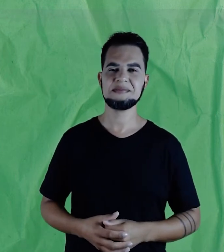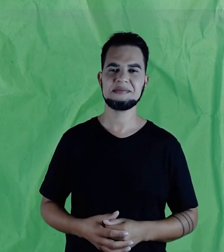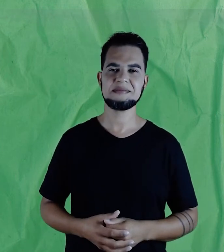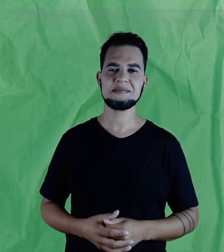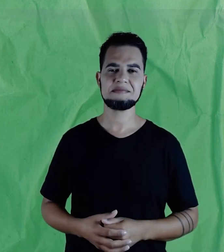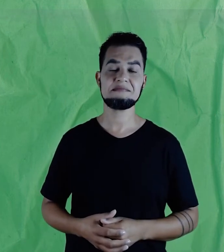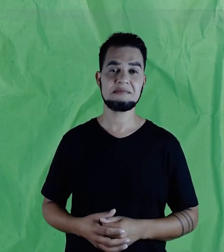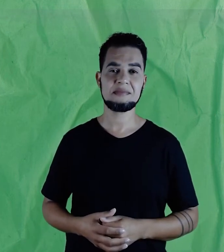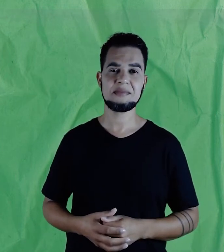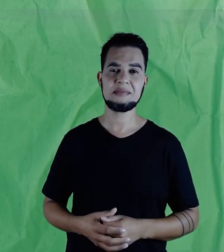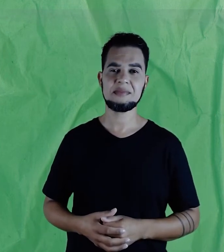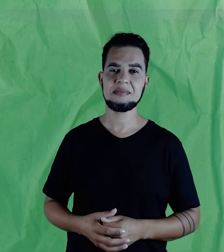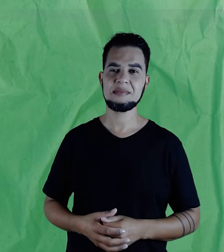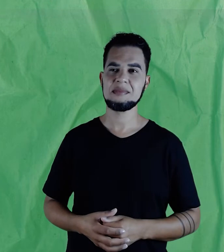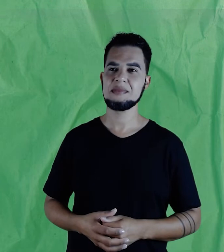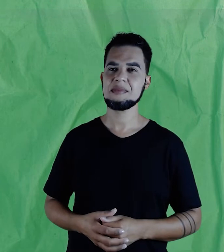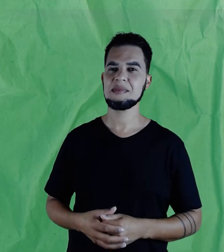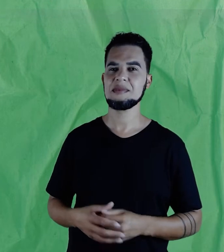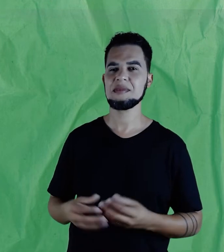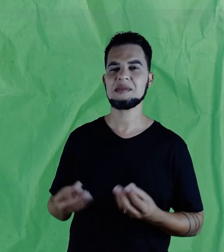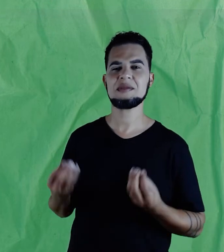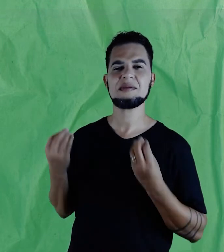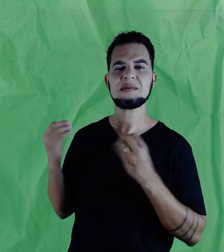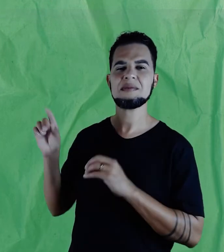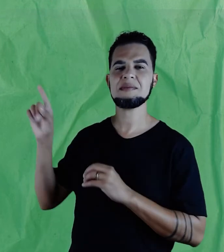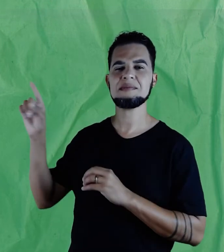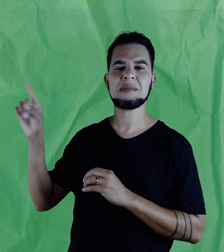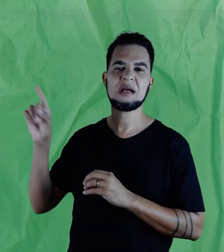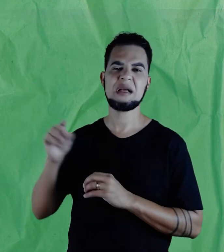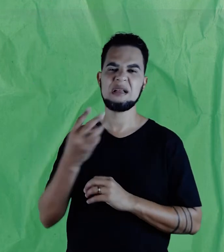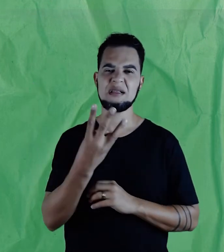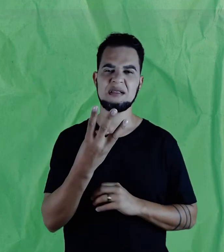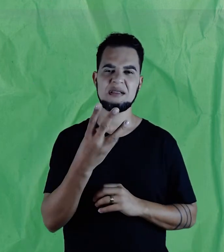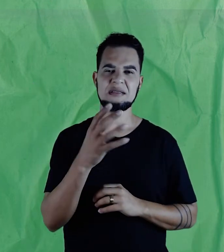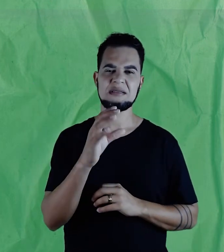Eu vou colocar aqui um width para ele de 300,